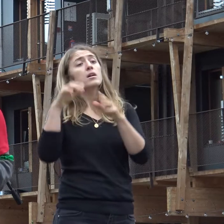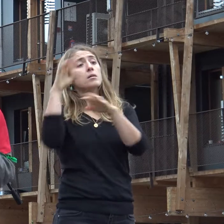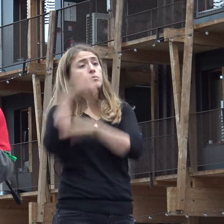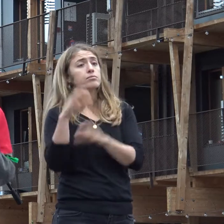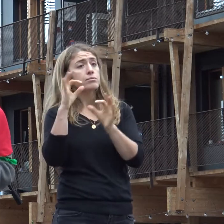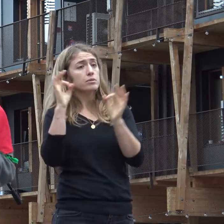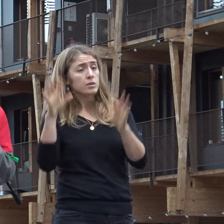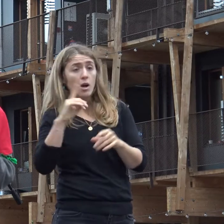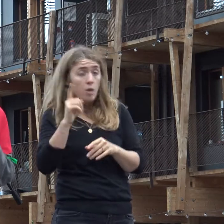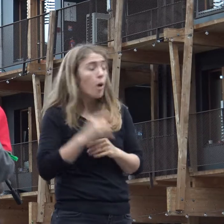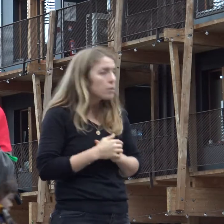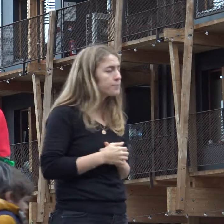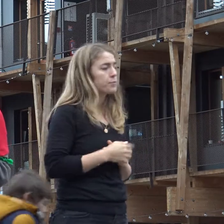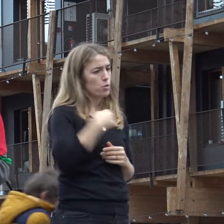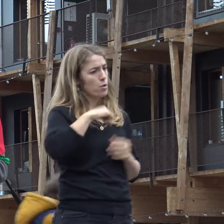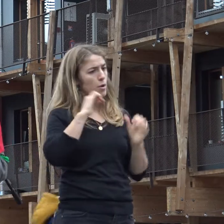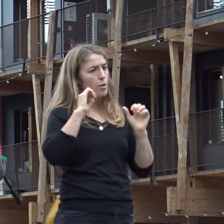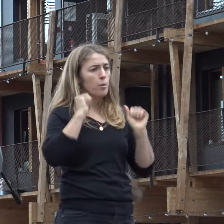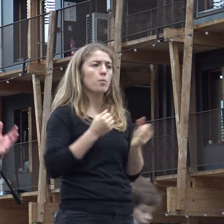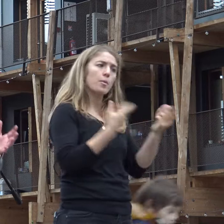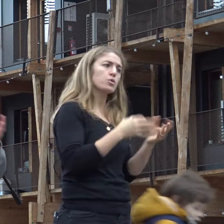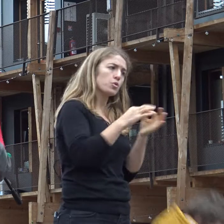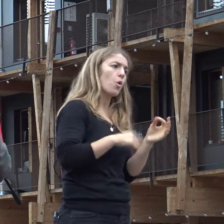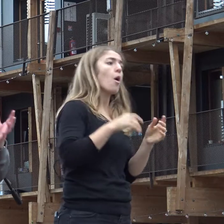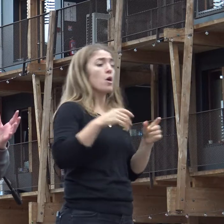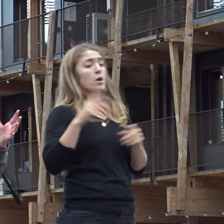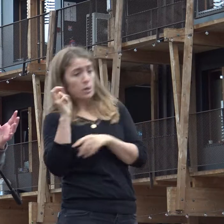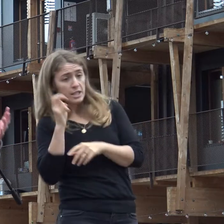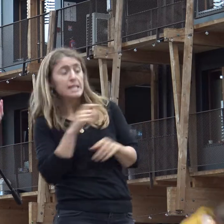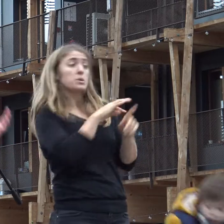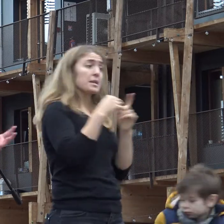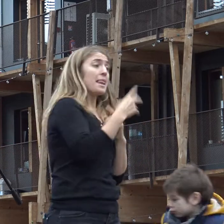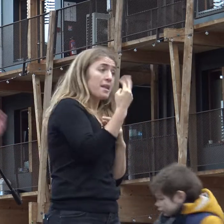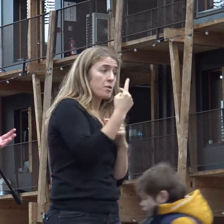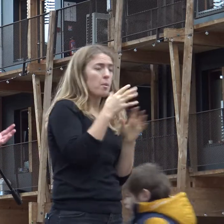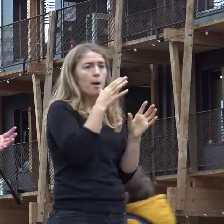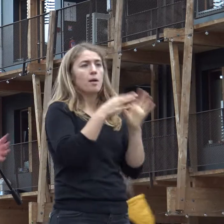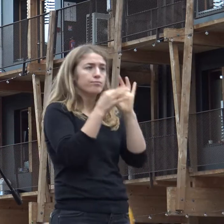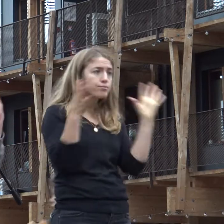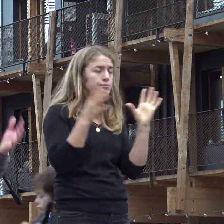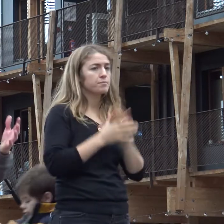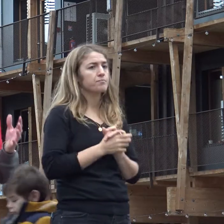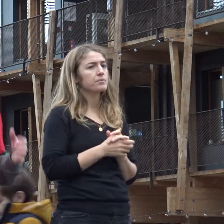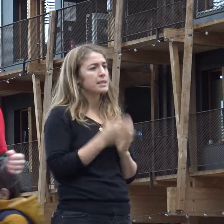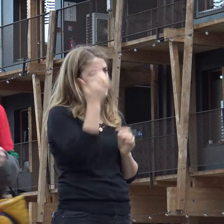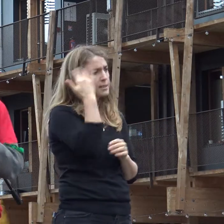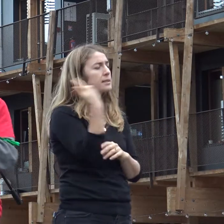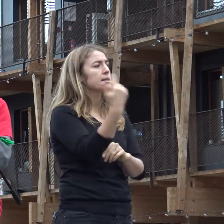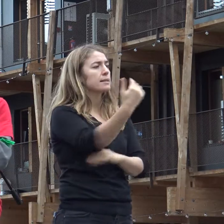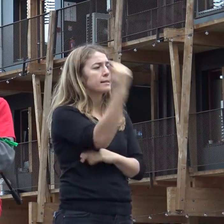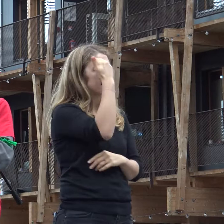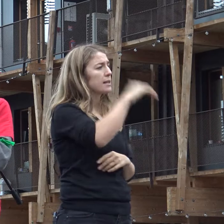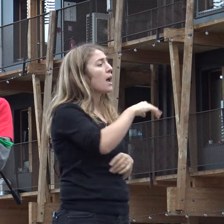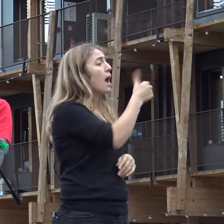écologique, puisque l'un n'ira pas sans l'autre. On le voit, la politique actuelle aide beaucoup les 1% et les